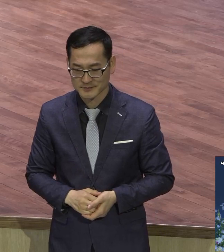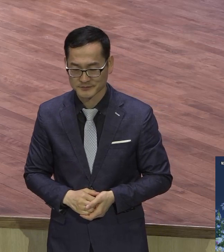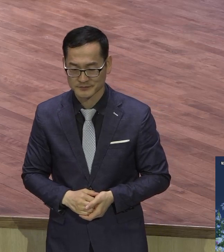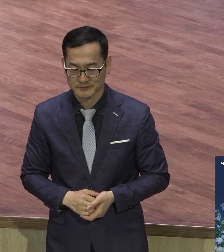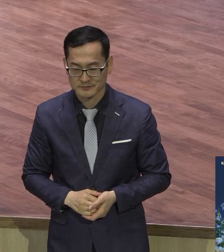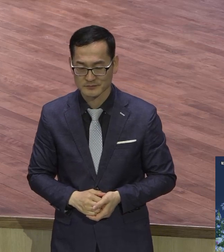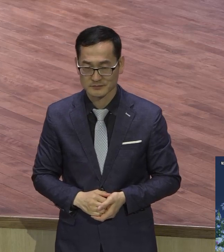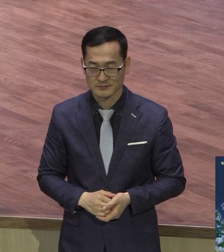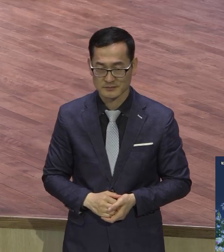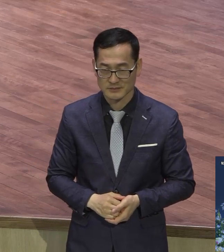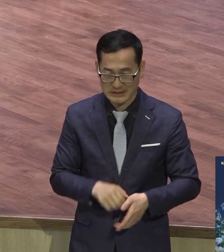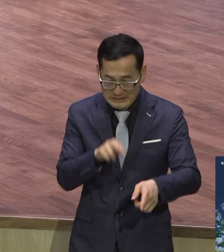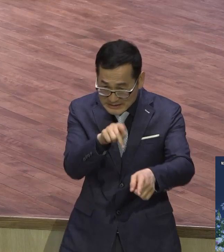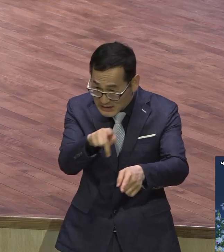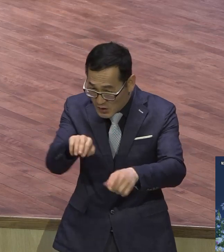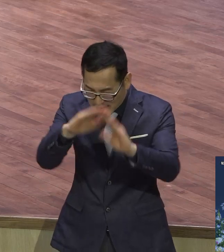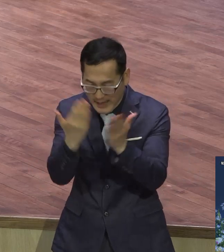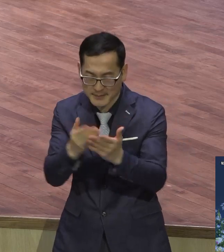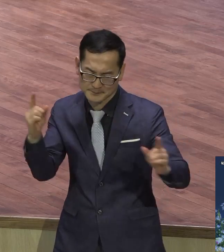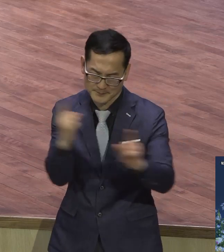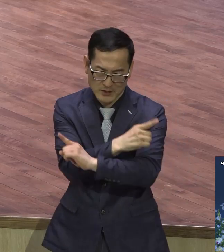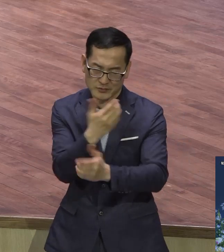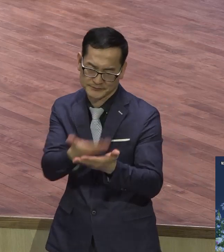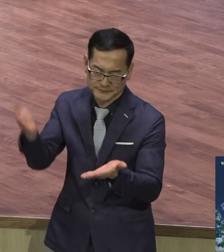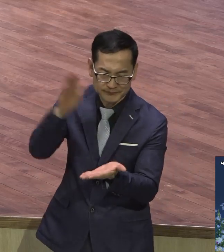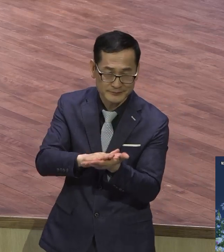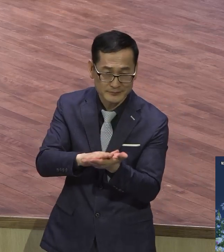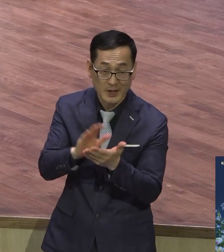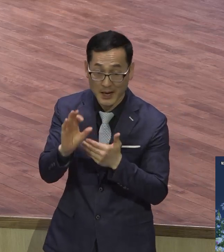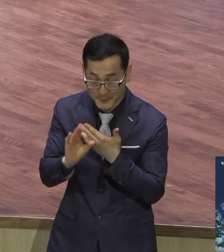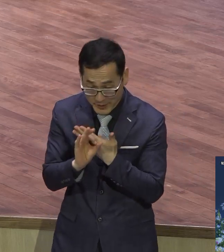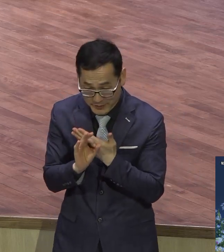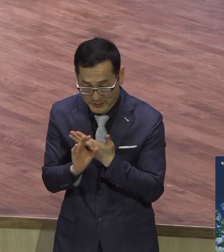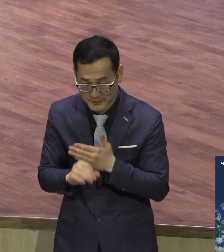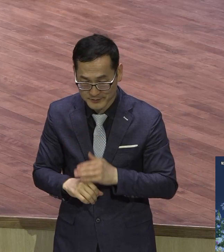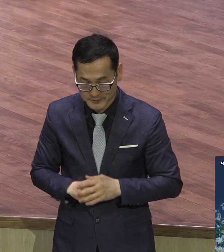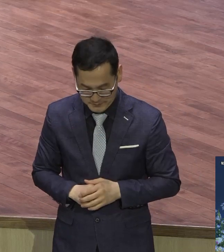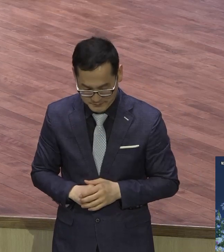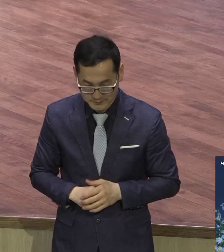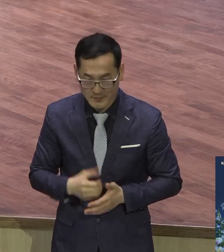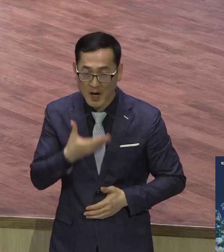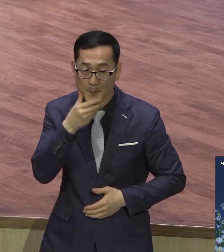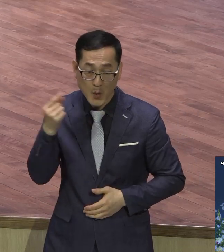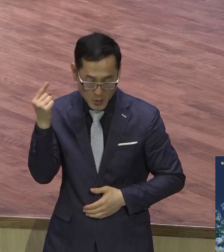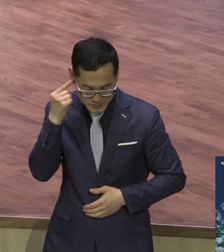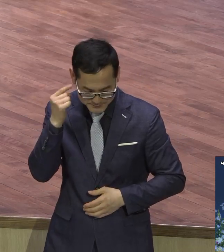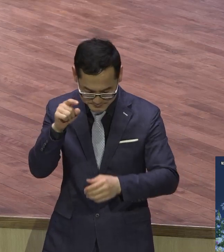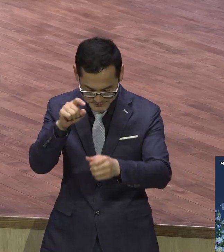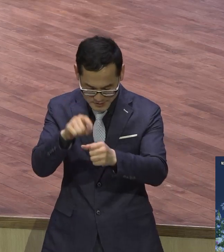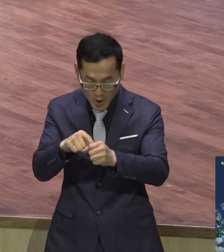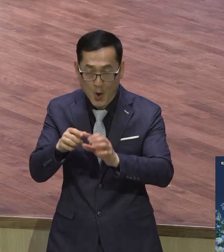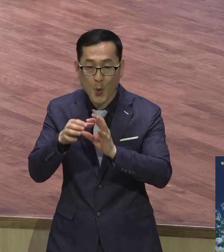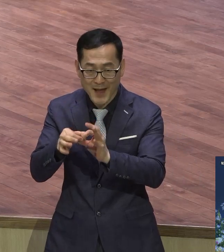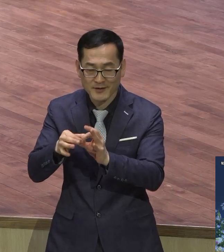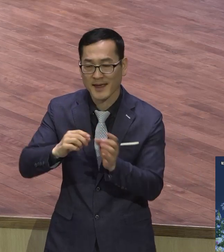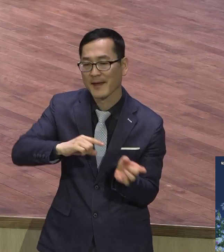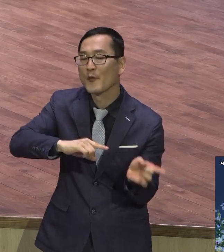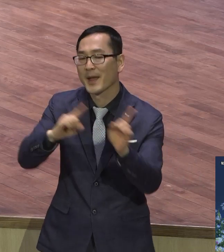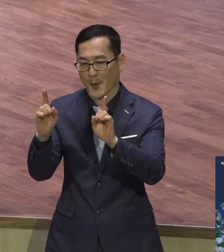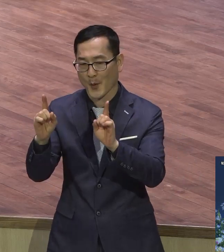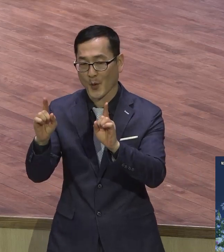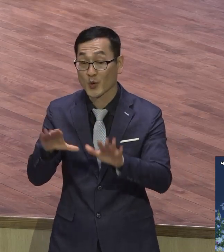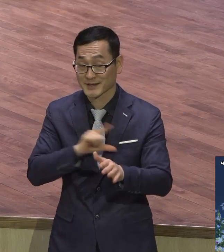개혁해라. 이렇게 될 때 어떻게 됩니까? 오늘 바로 제목입니다. 복음적 관계 회복이 됩니다.